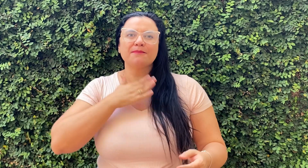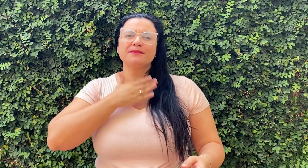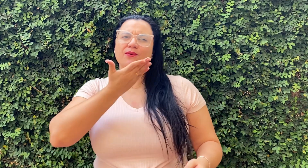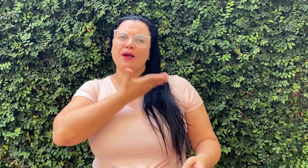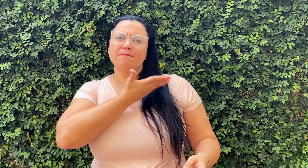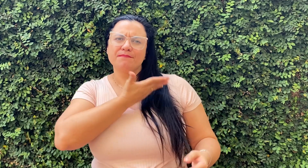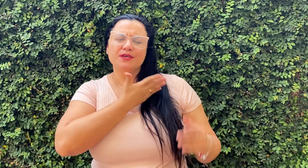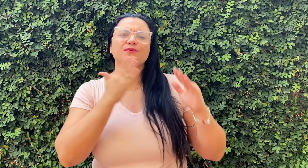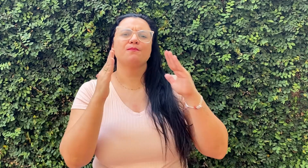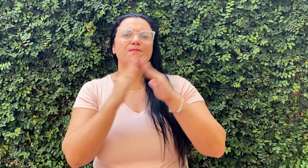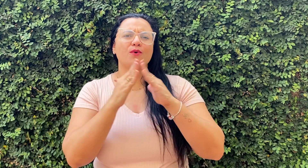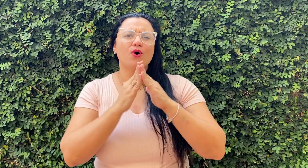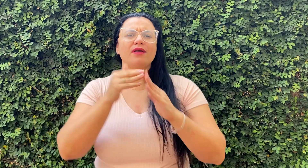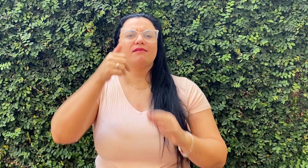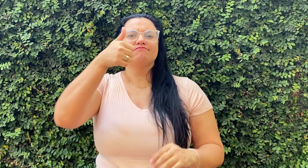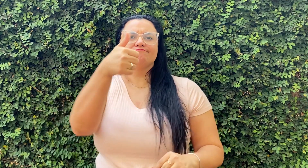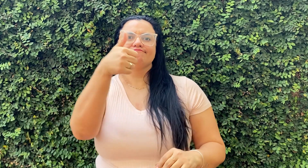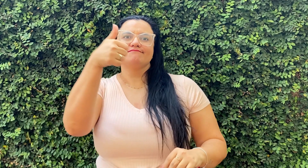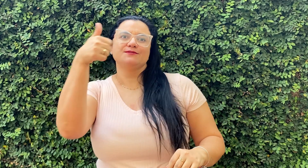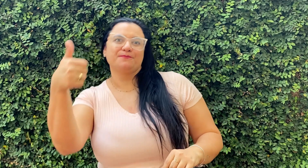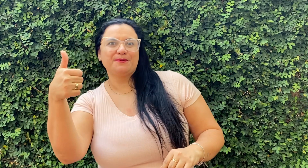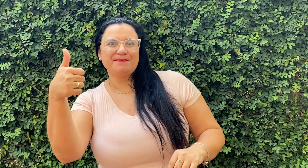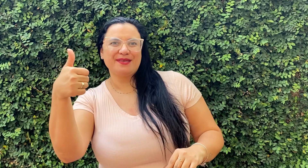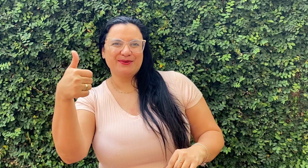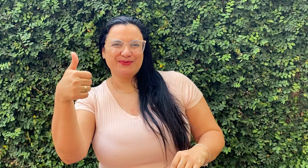um movimento. Meu amigo mora no 11º.